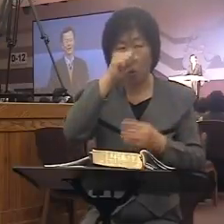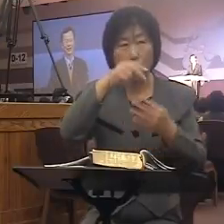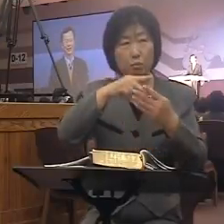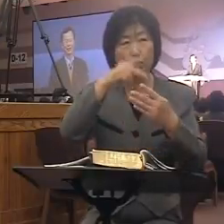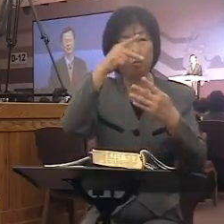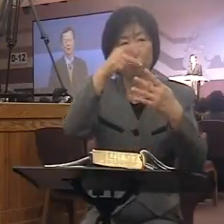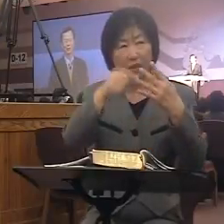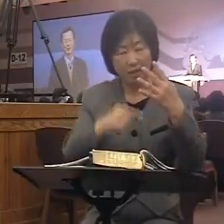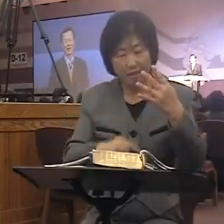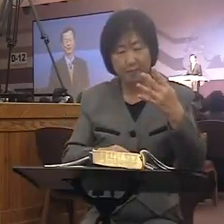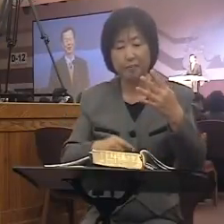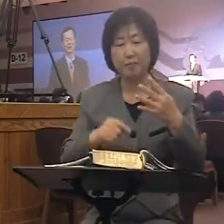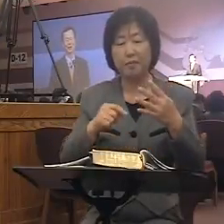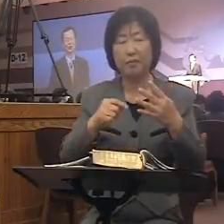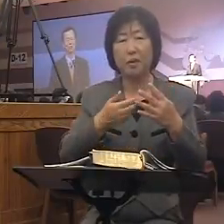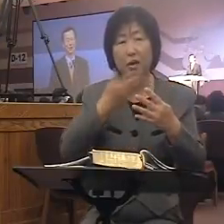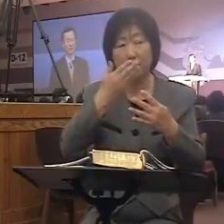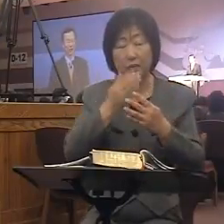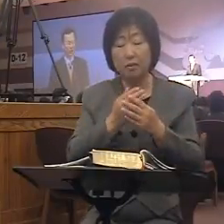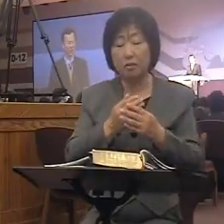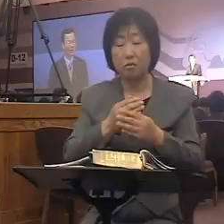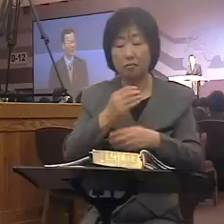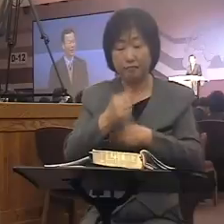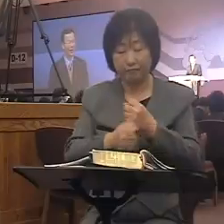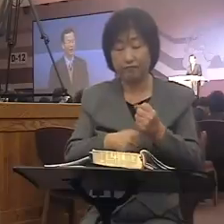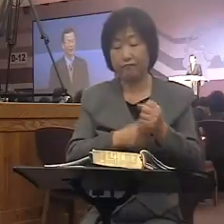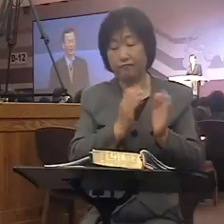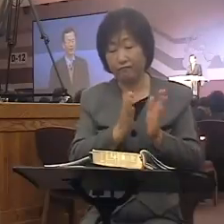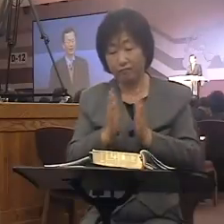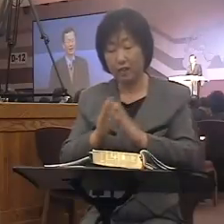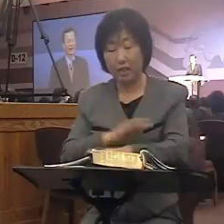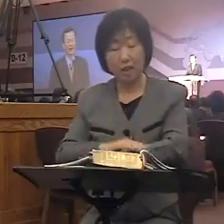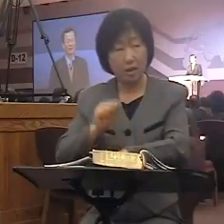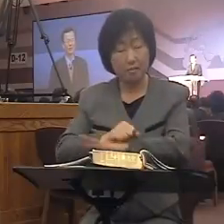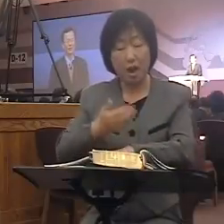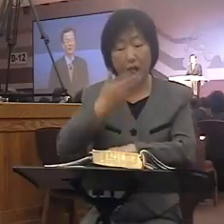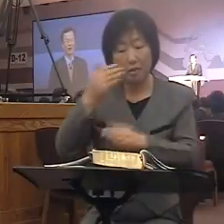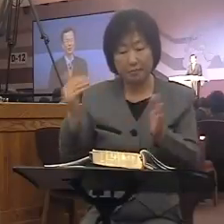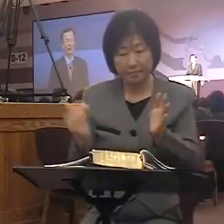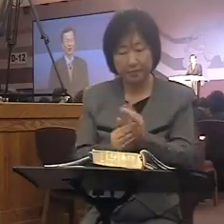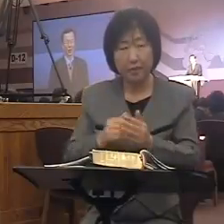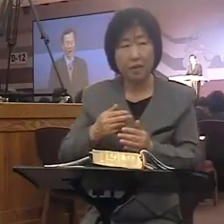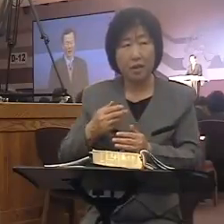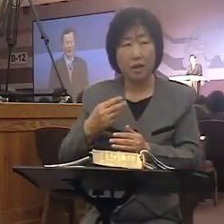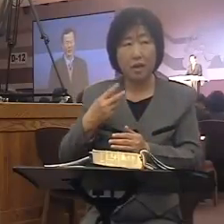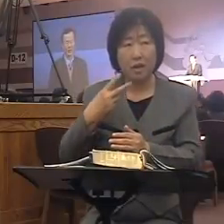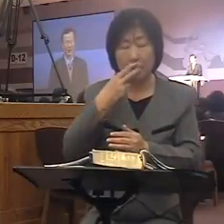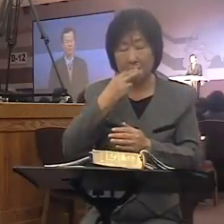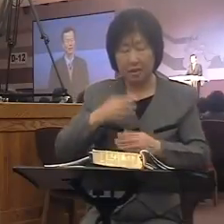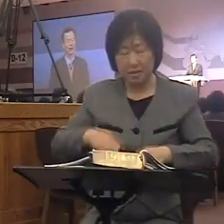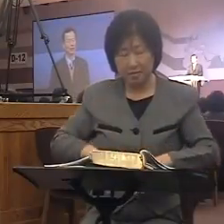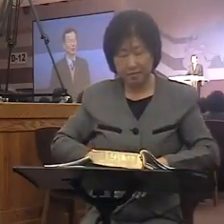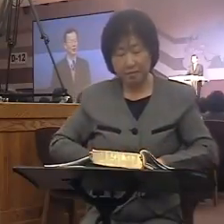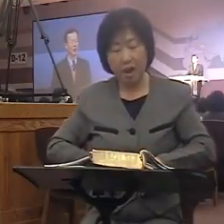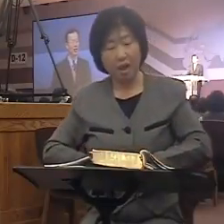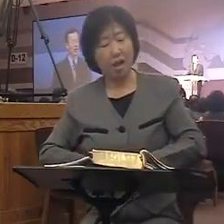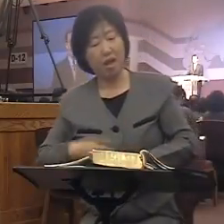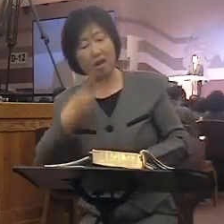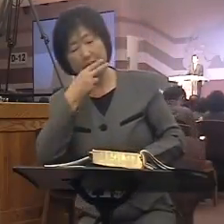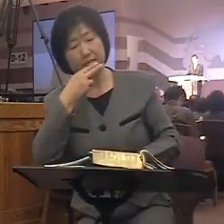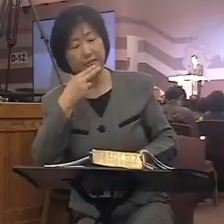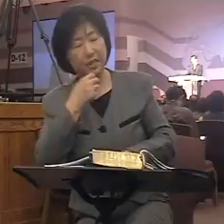프로그램 또한 음식도 나름대로 잘 준비해서 먹었지만 저는 하여튼 금식을 약속하고 올라갔기 때문에